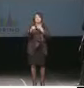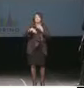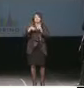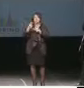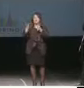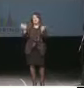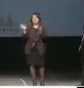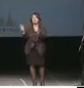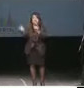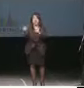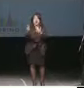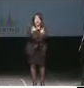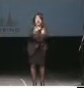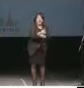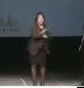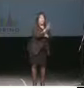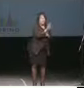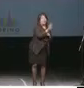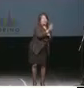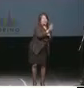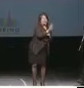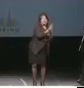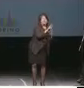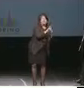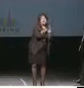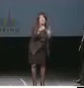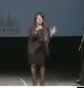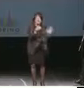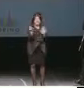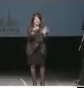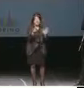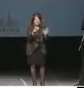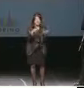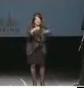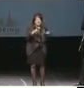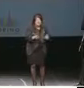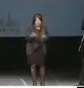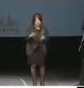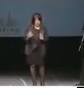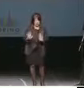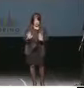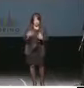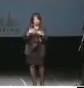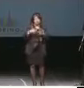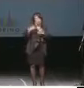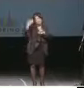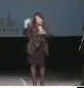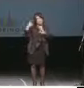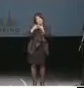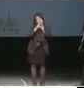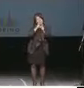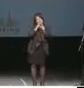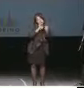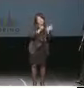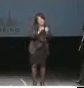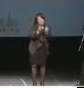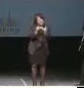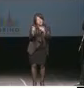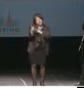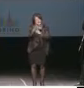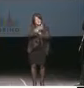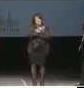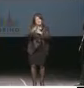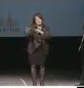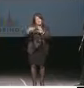tutte le tipologie dai 40 ai 700 posti si è tanto parlato delle sale ne ha già parlato anche Giulio di che fine